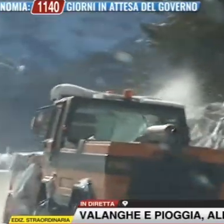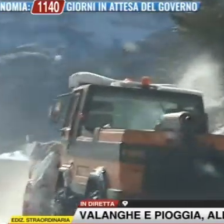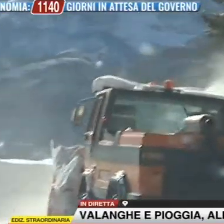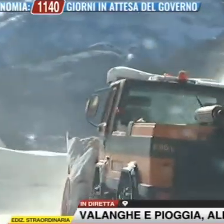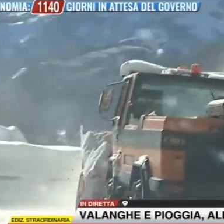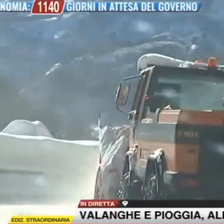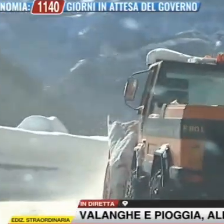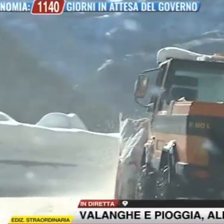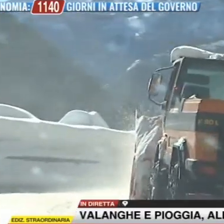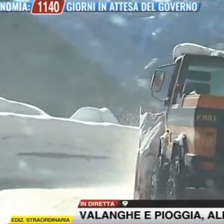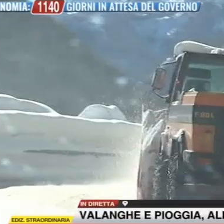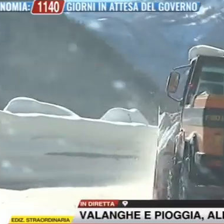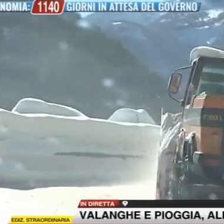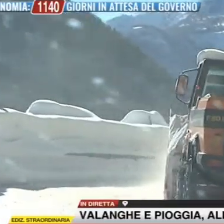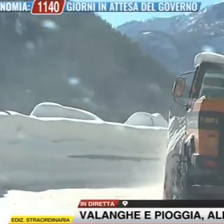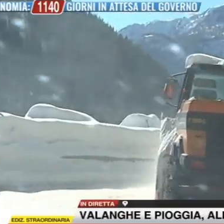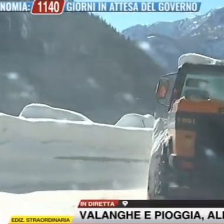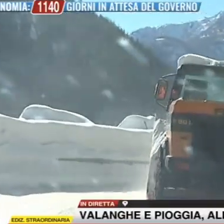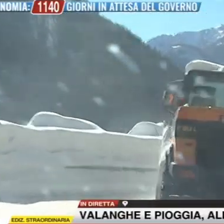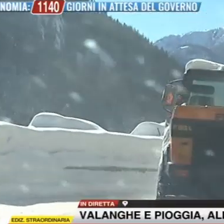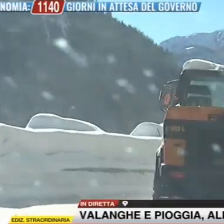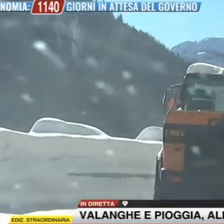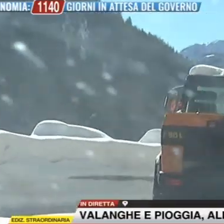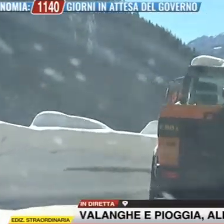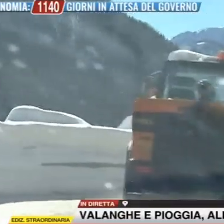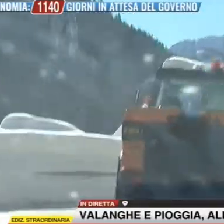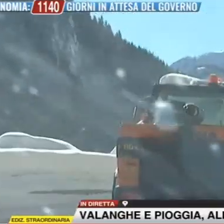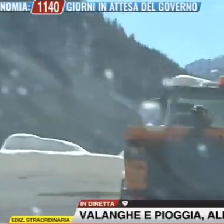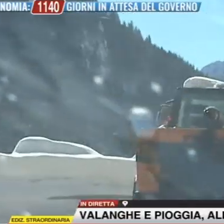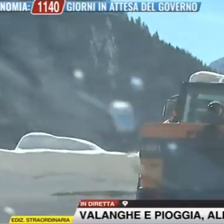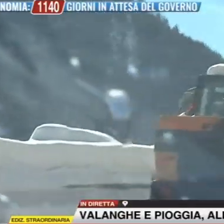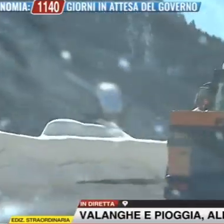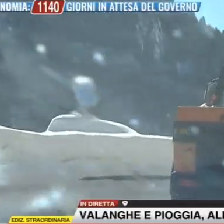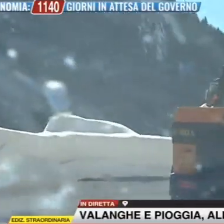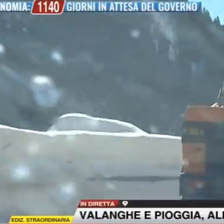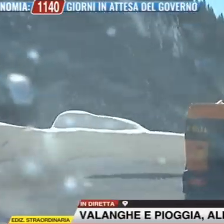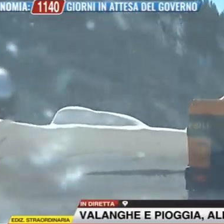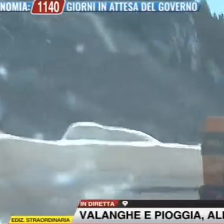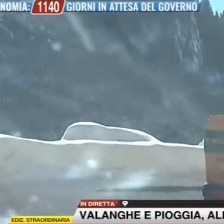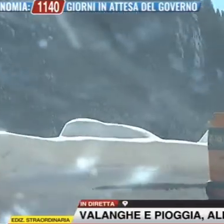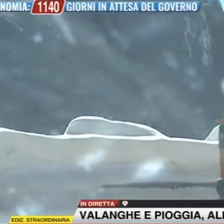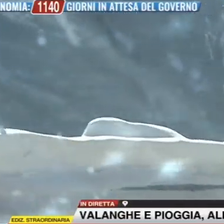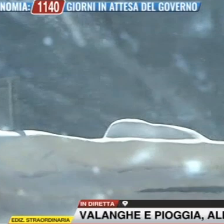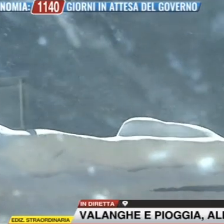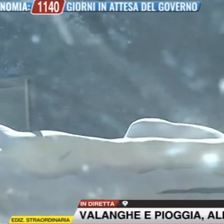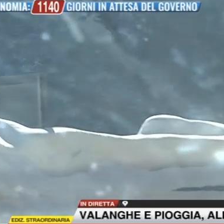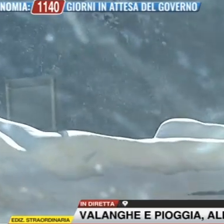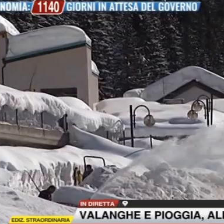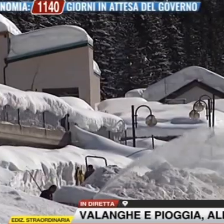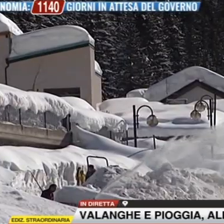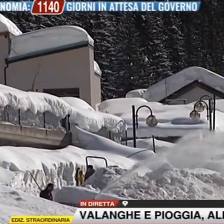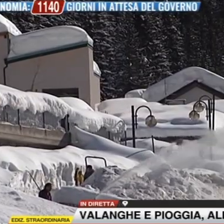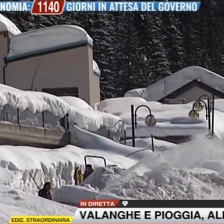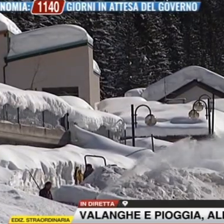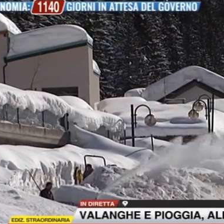problema di disalimentazione di corrente elettrica nel Vicentino e nel Bellunese, è in via di risoluzione. E poi, per chiudere